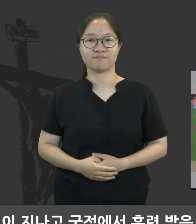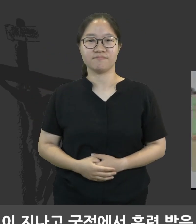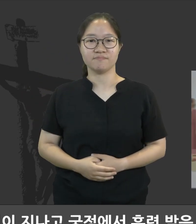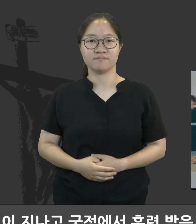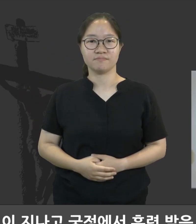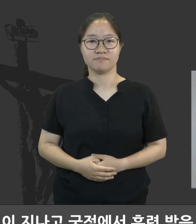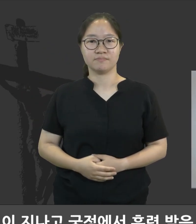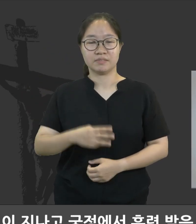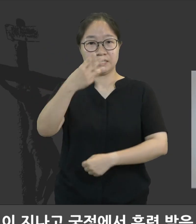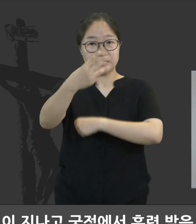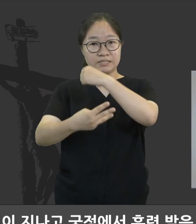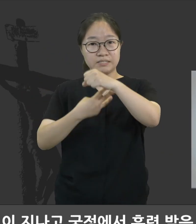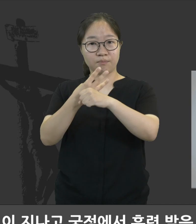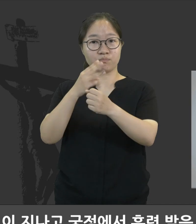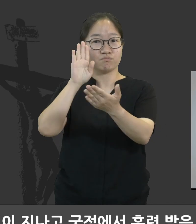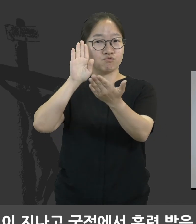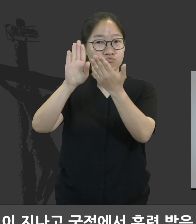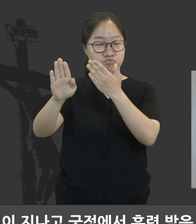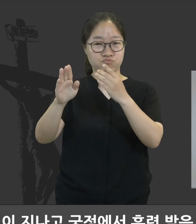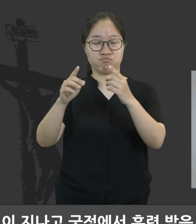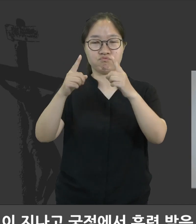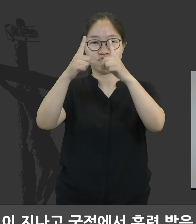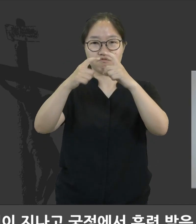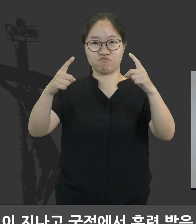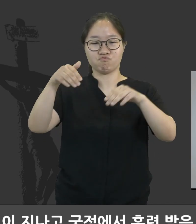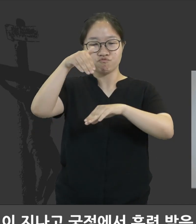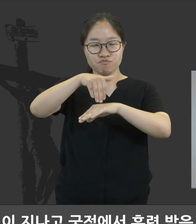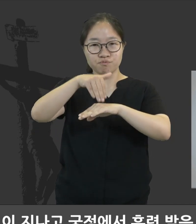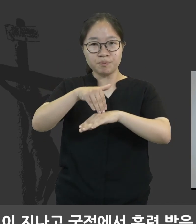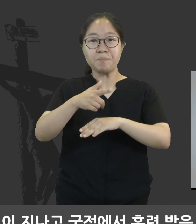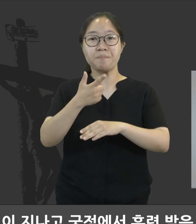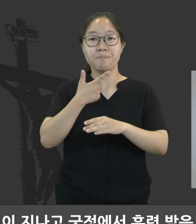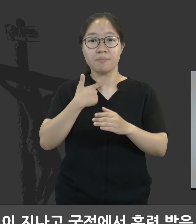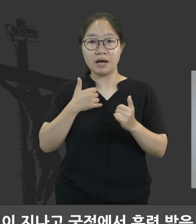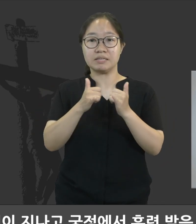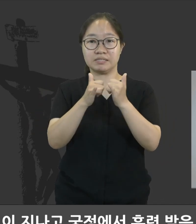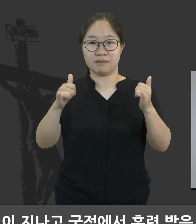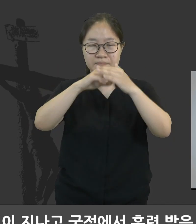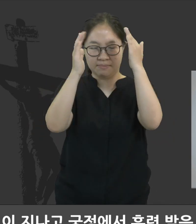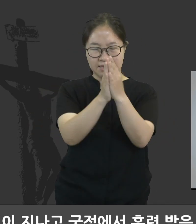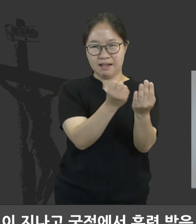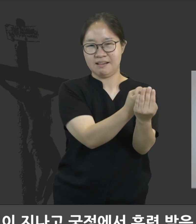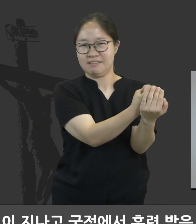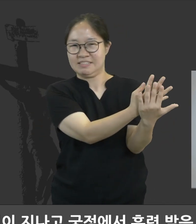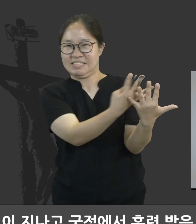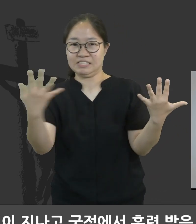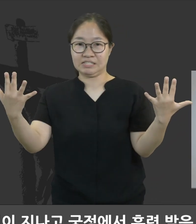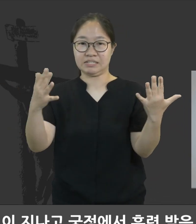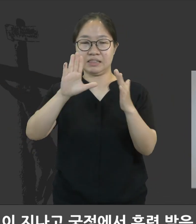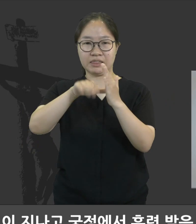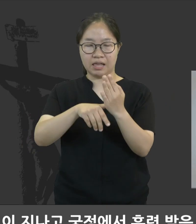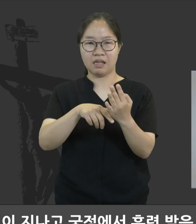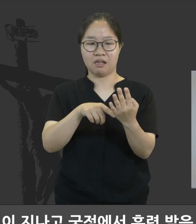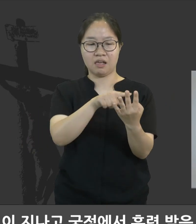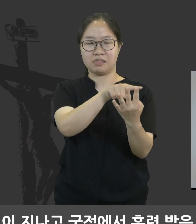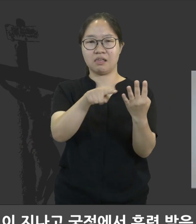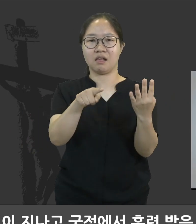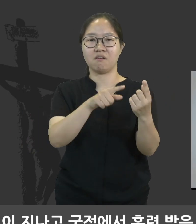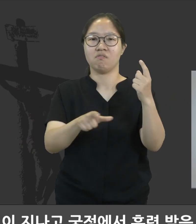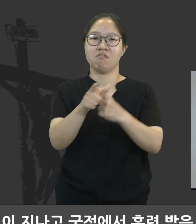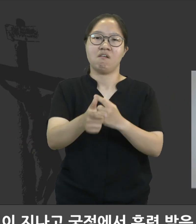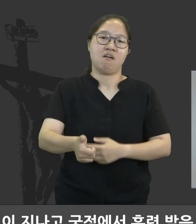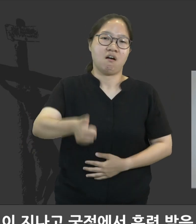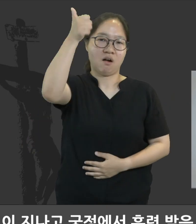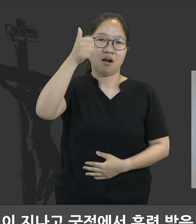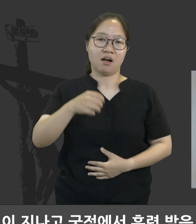3년이 지나고 궁정에서 훈련받은 모든 소년들이 왕 앞에 섰을 때 이 네 소년보다 나은 자가 없었습니다.